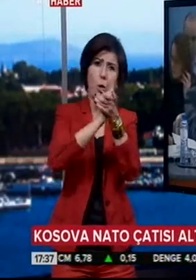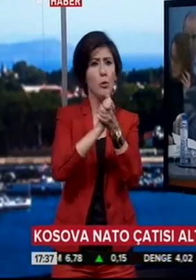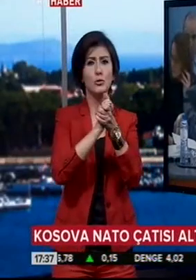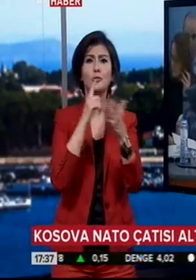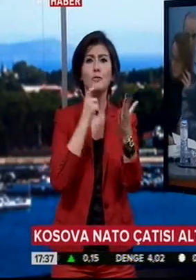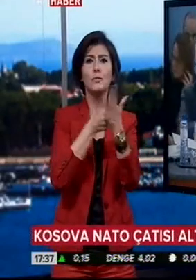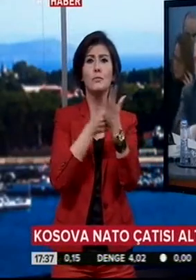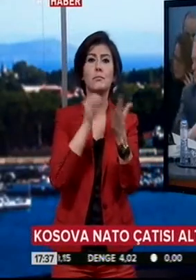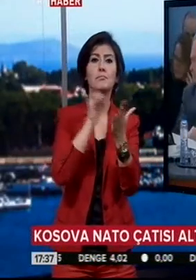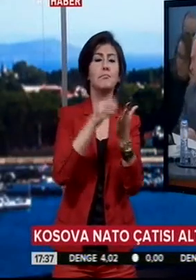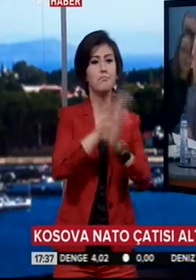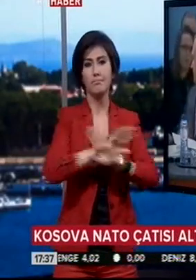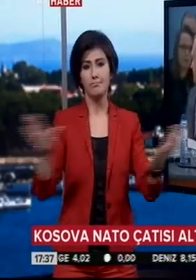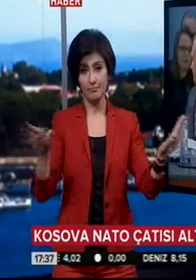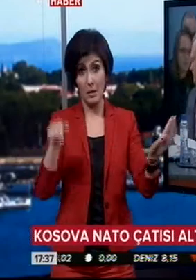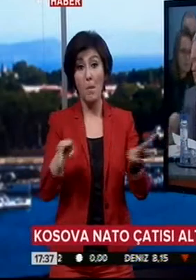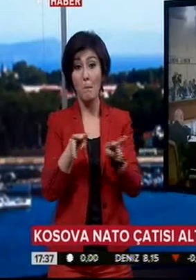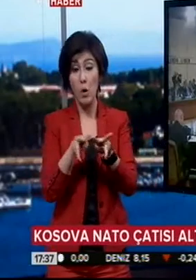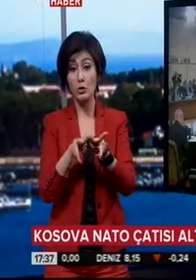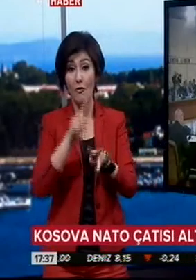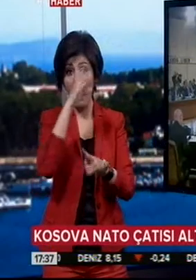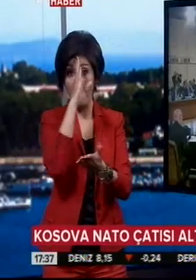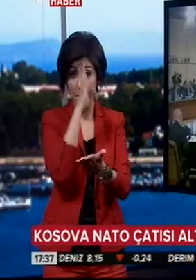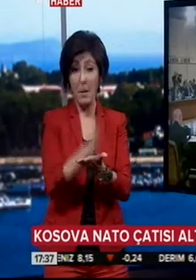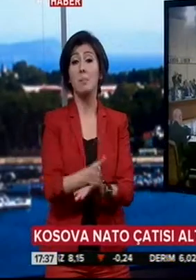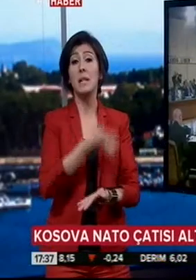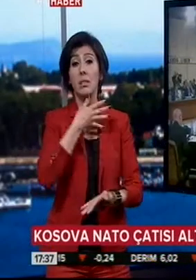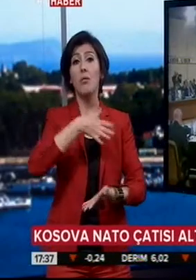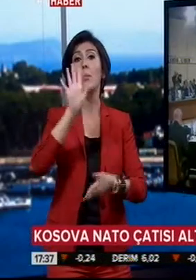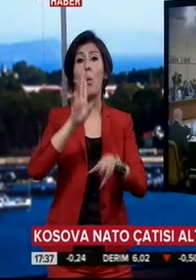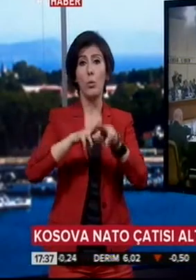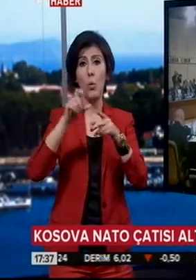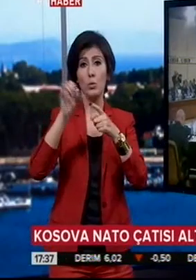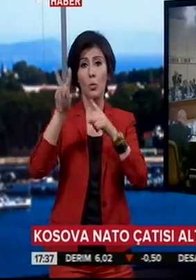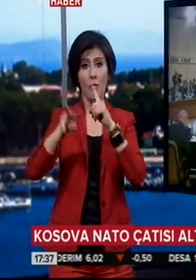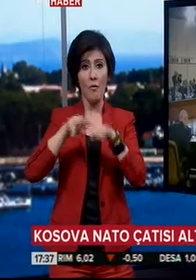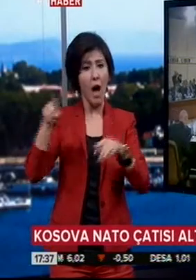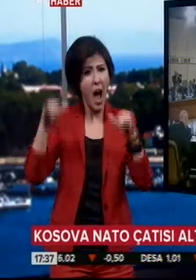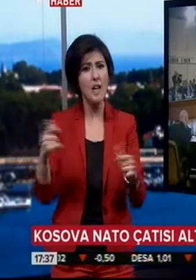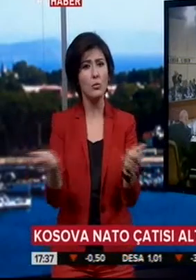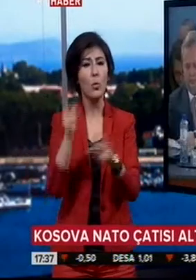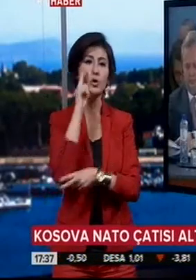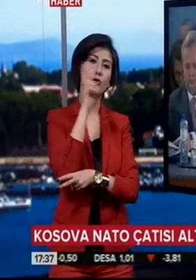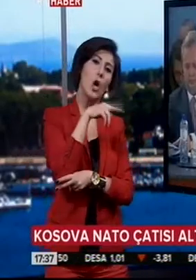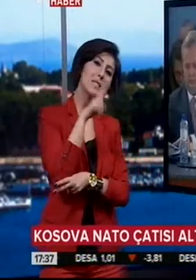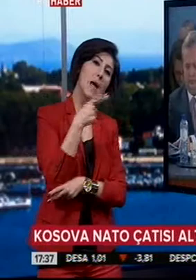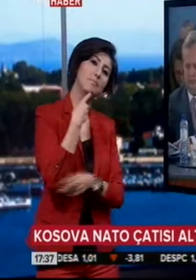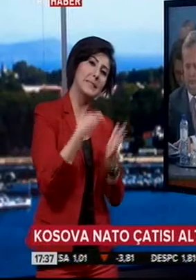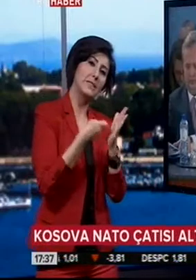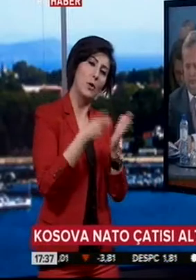sıfatıyla yer almayacak. Üstelik Moskova'nın bağımsızlığını tanımadığı Kosova aynı toplantıya gözlemci sıfatıyla üye